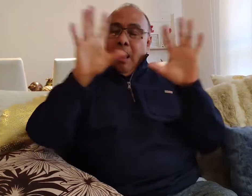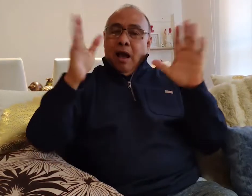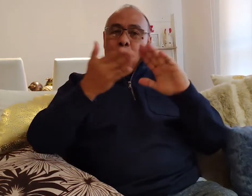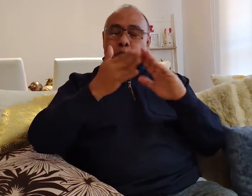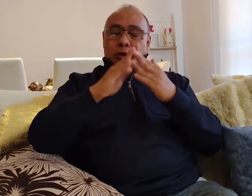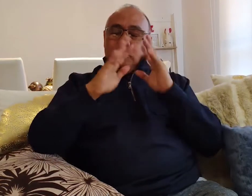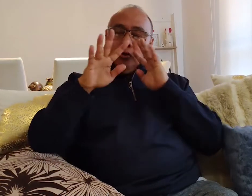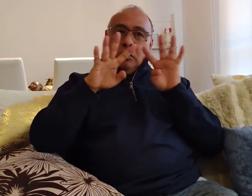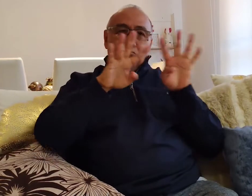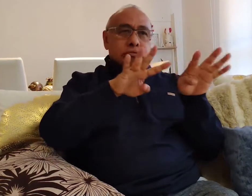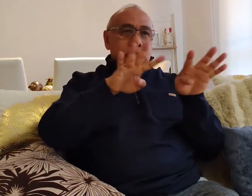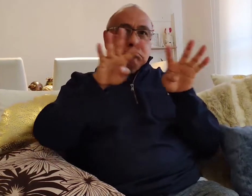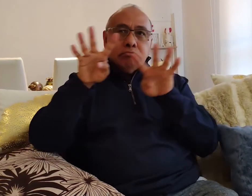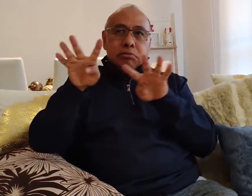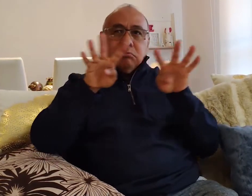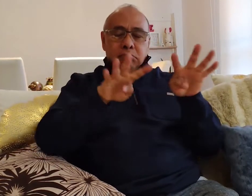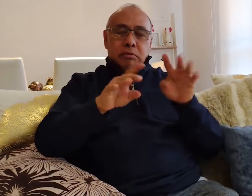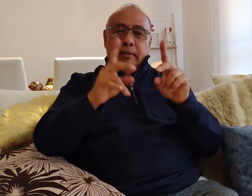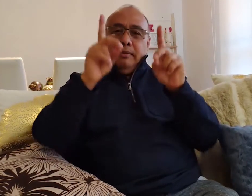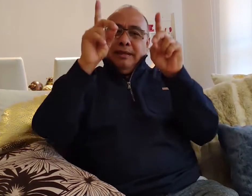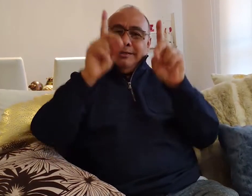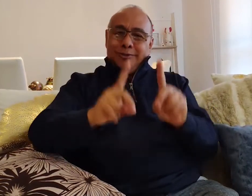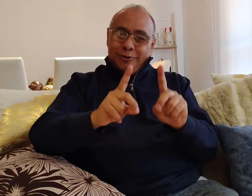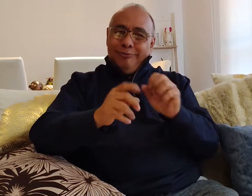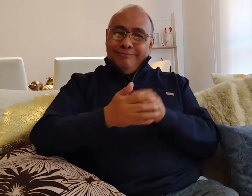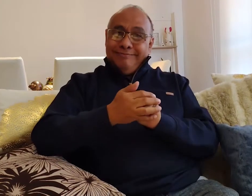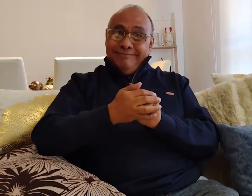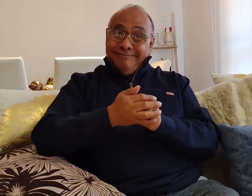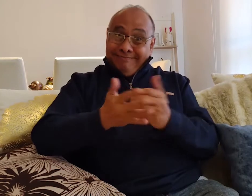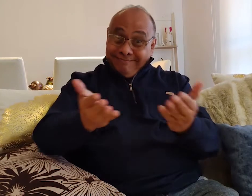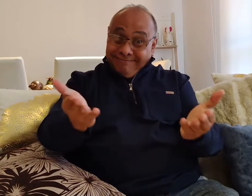dar claridad sobre este asunto para que la comunidad sorda pueda